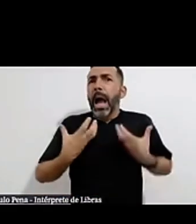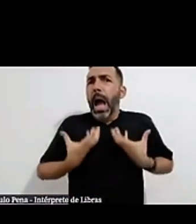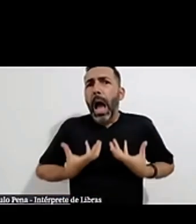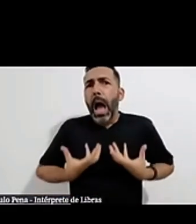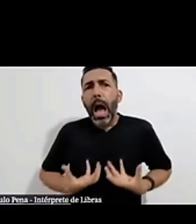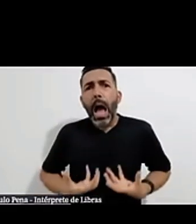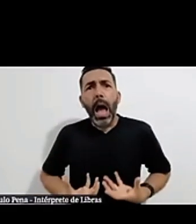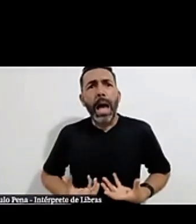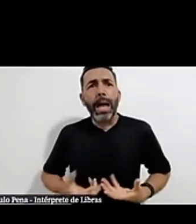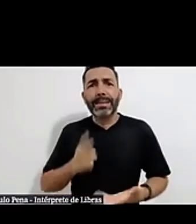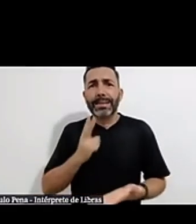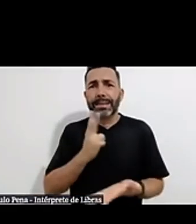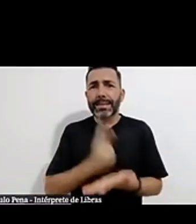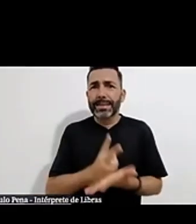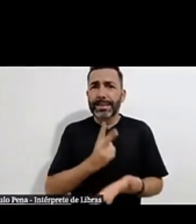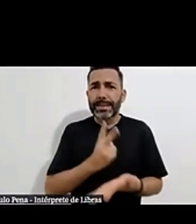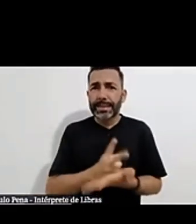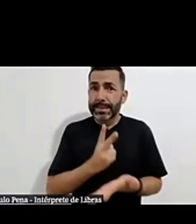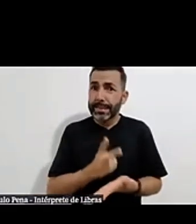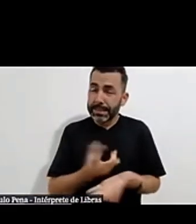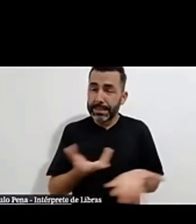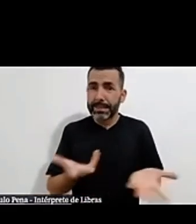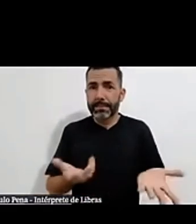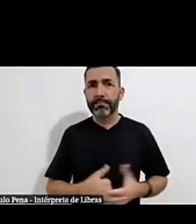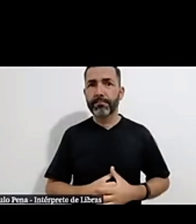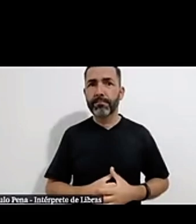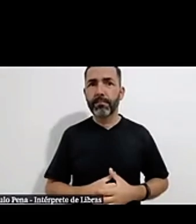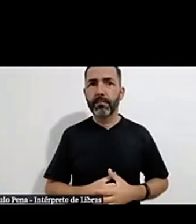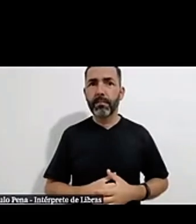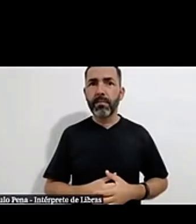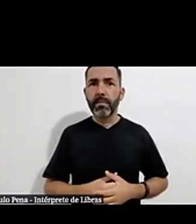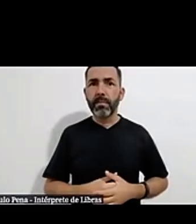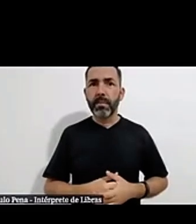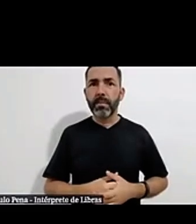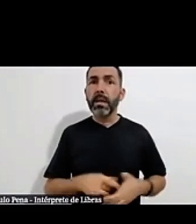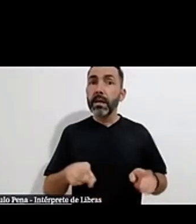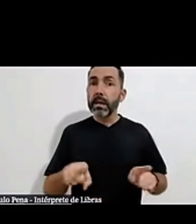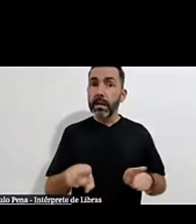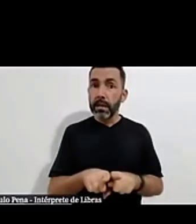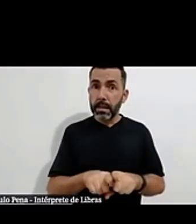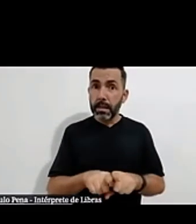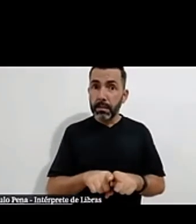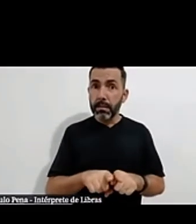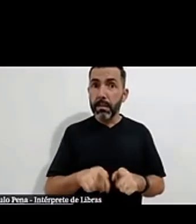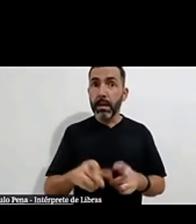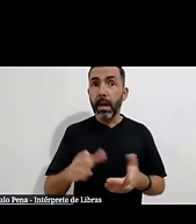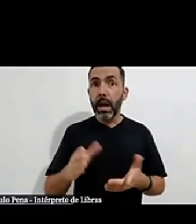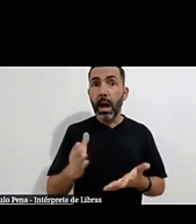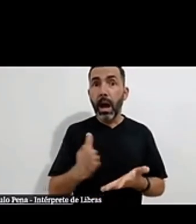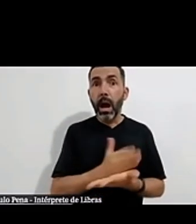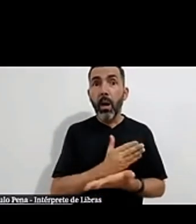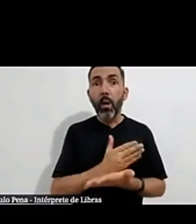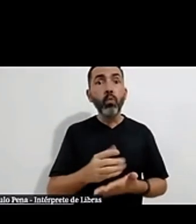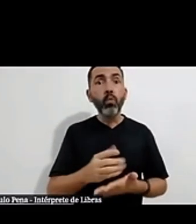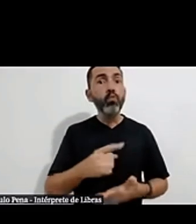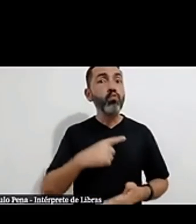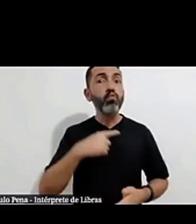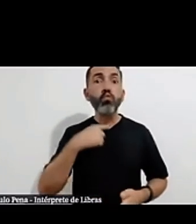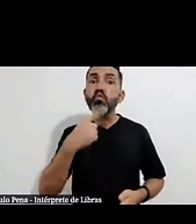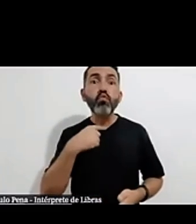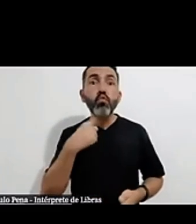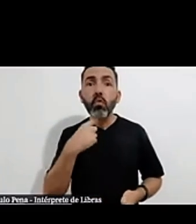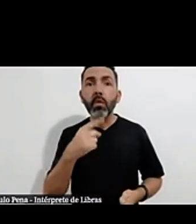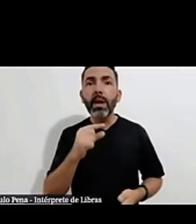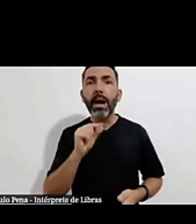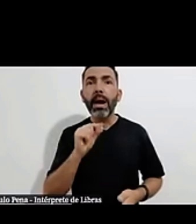exercício, certo? Outra coisa é dificuldade de realizar pequenas atividades. Vai fazer uma atividade